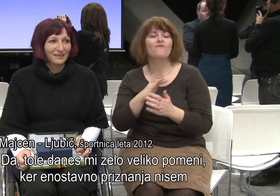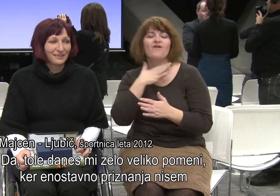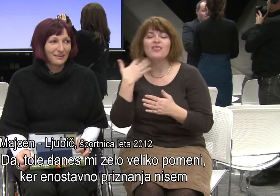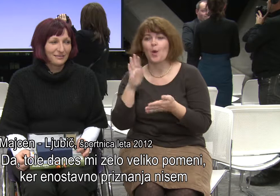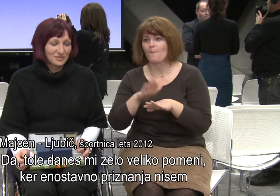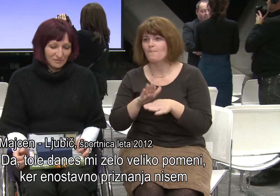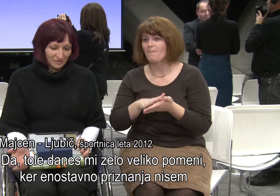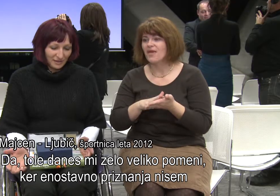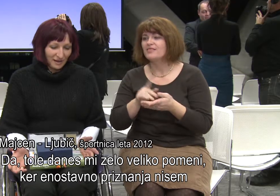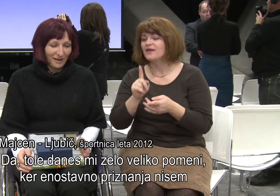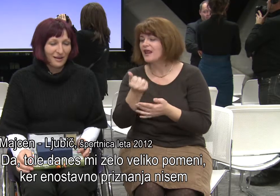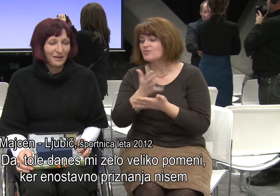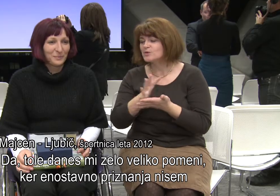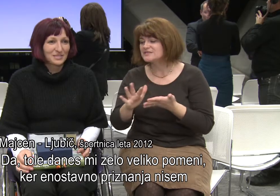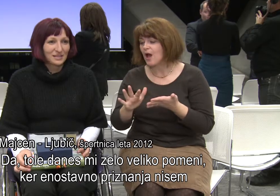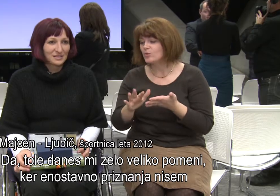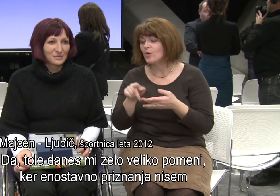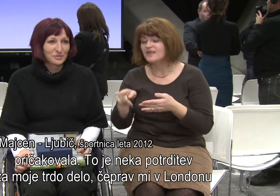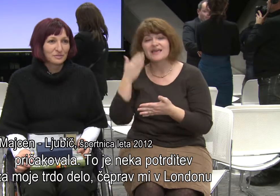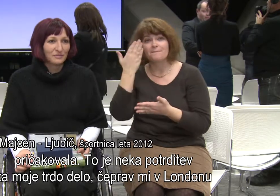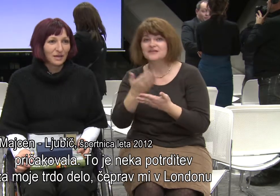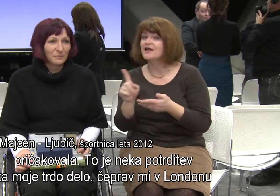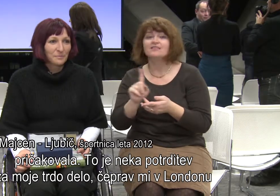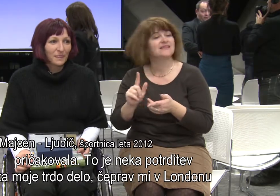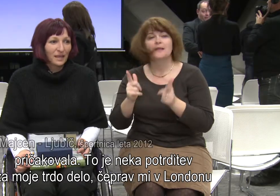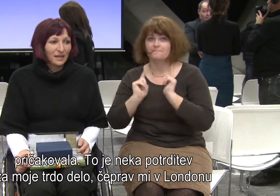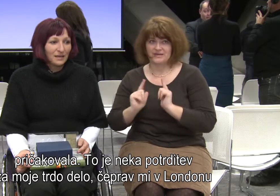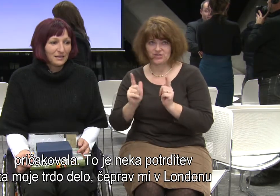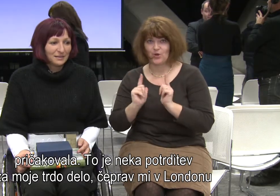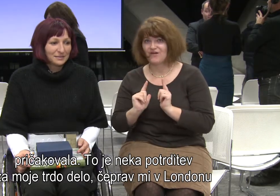pomeni, ker enostavno tega priznanja nisem pričakovala.